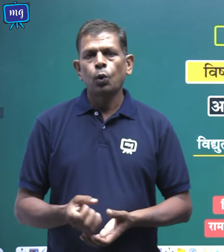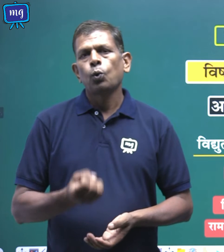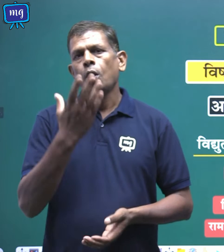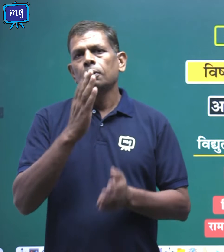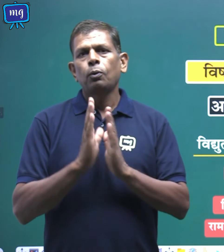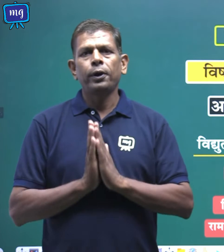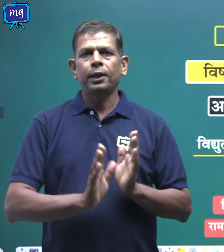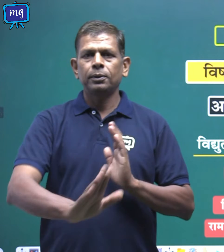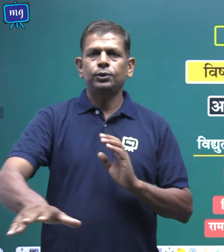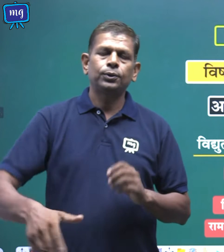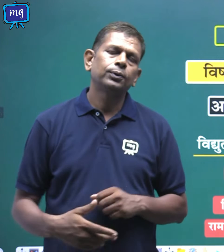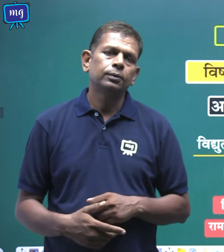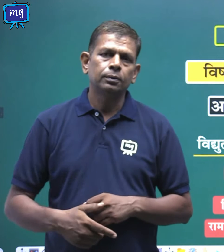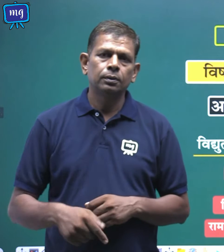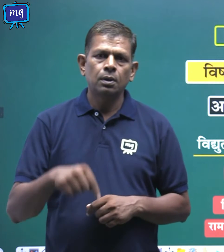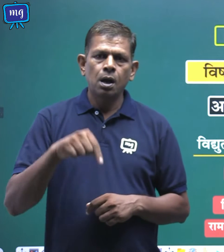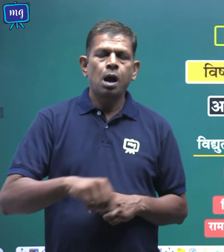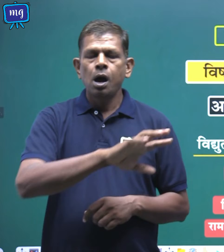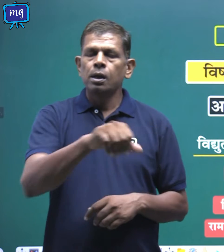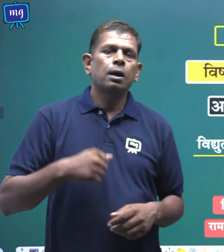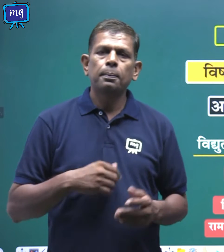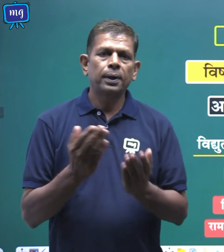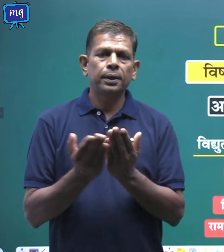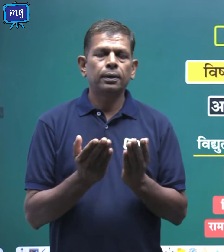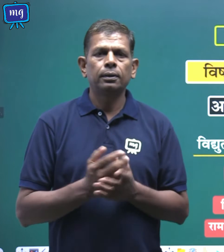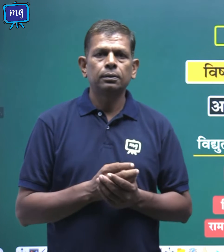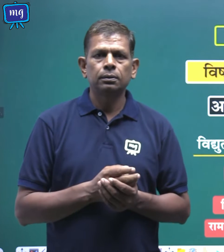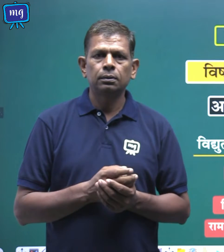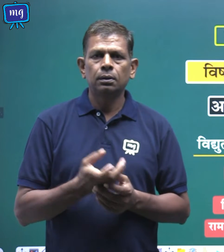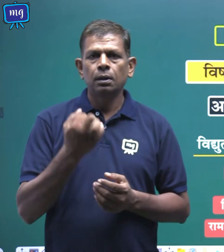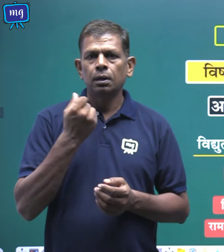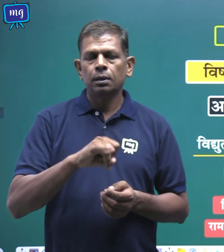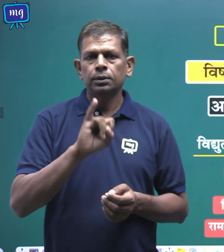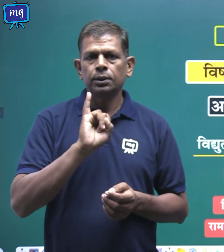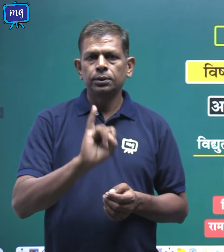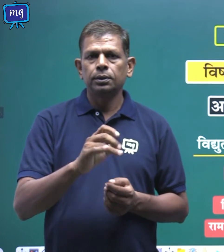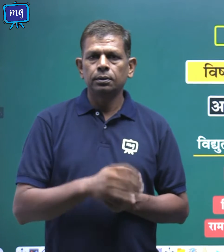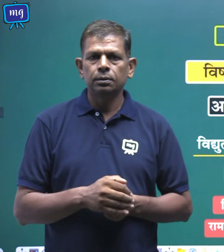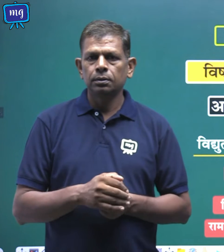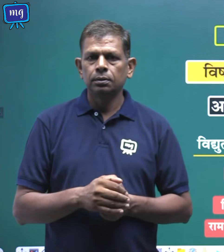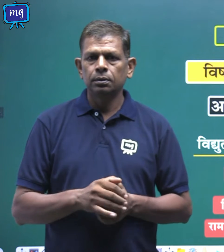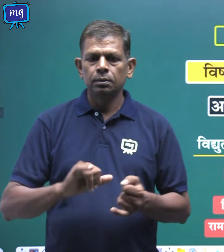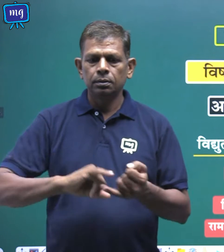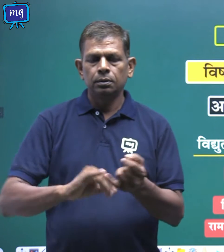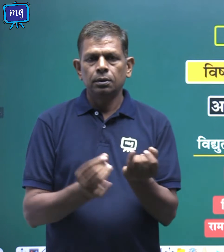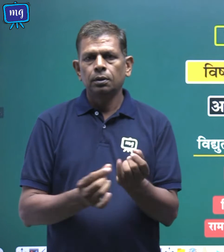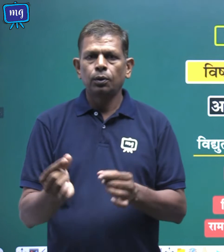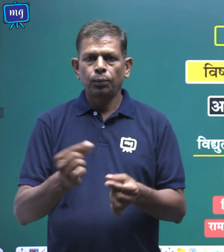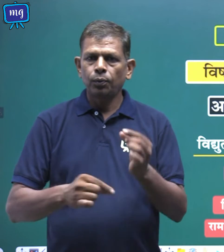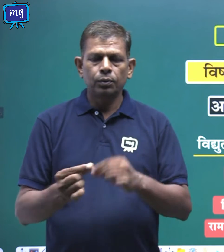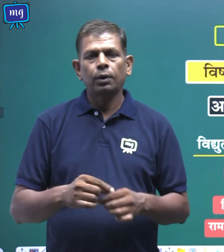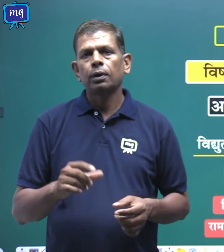गुड मॉर्निंग बच्चों। आज हम पढ़ेंगे कक्षा 6 विषय विज्ञान